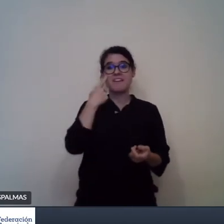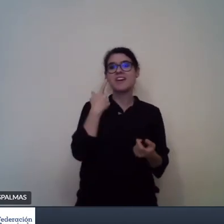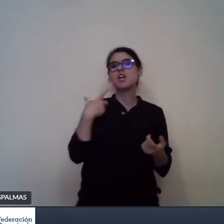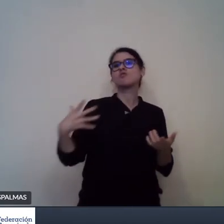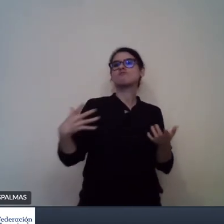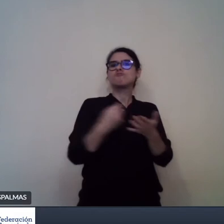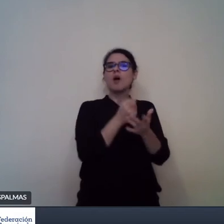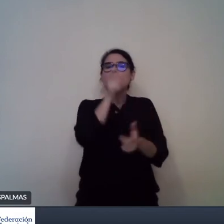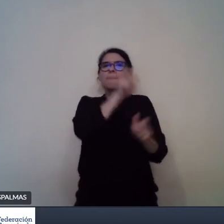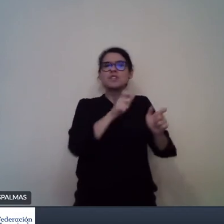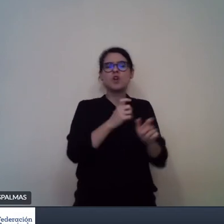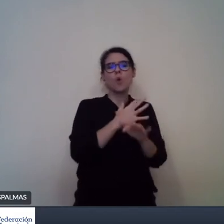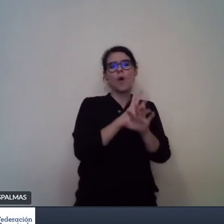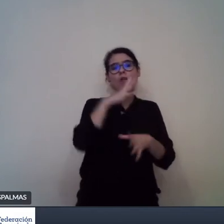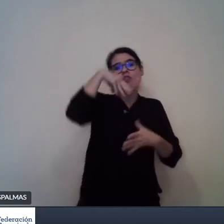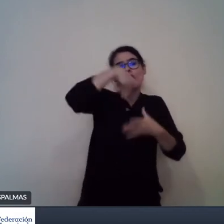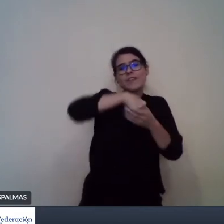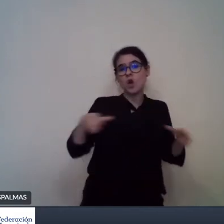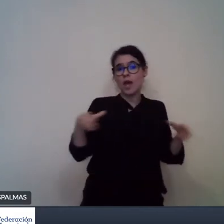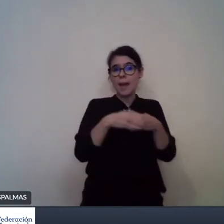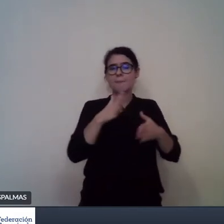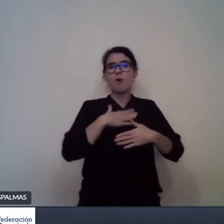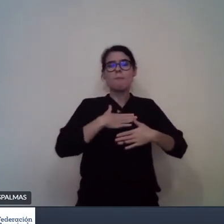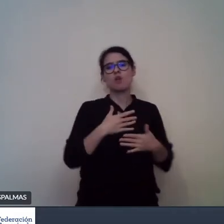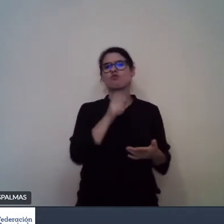mundo, evidentemente.